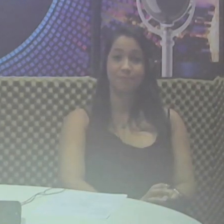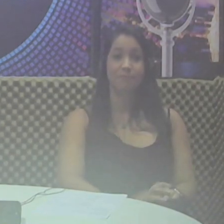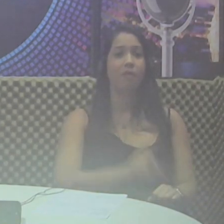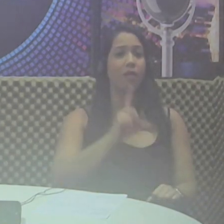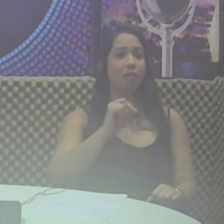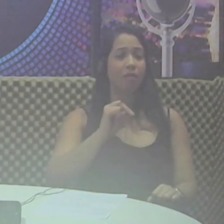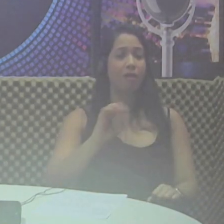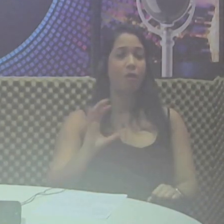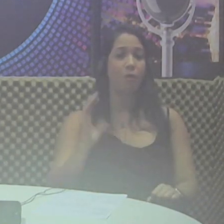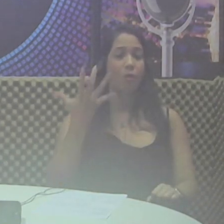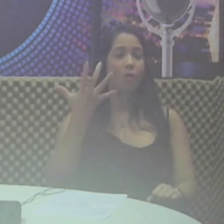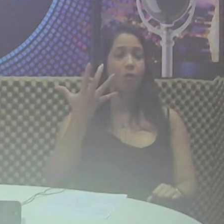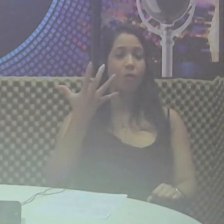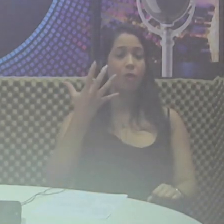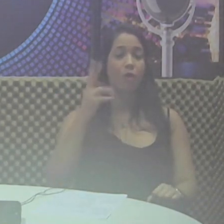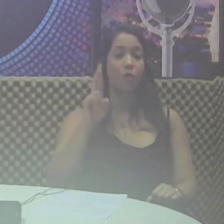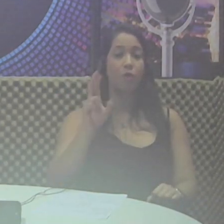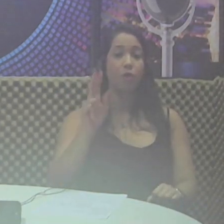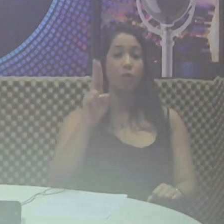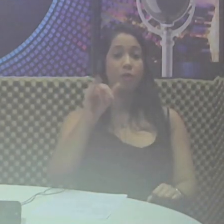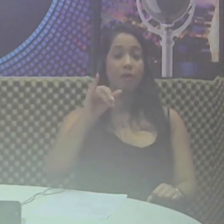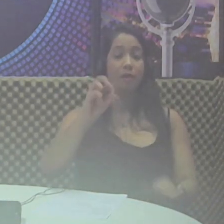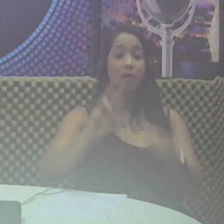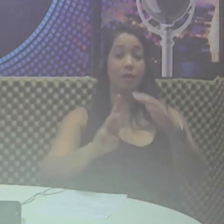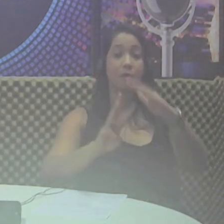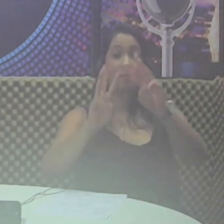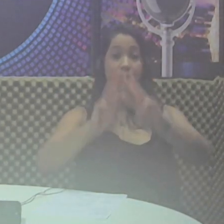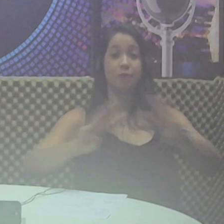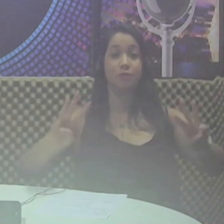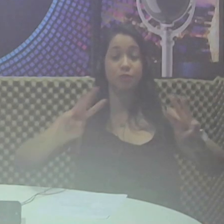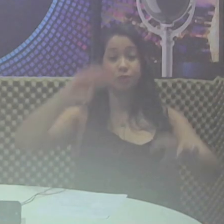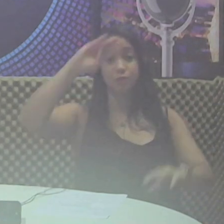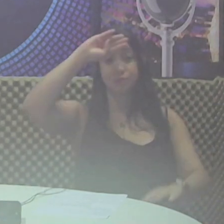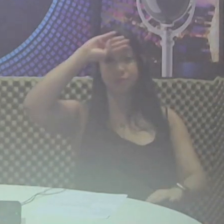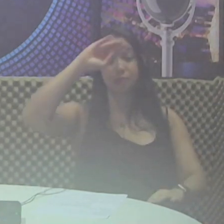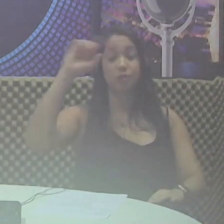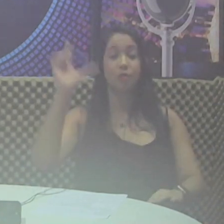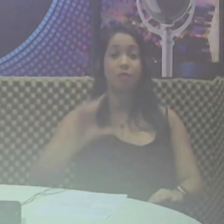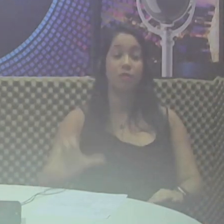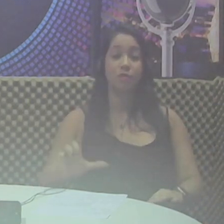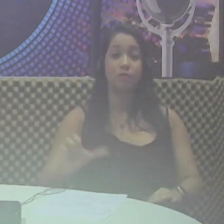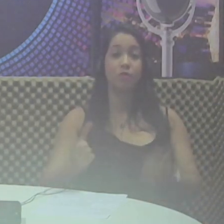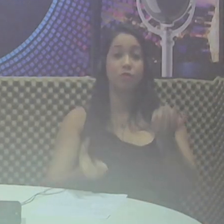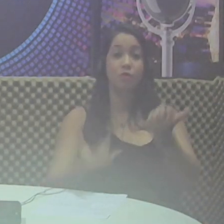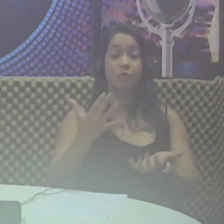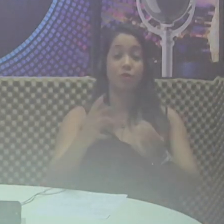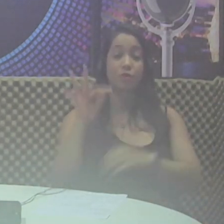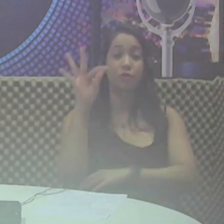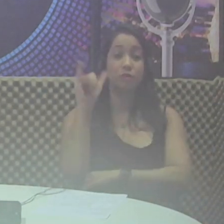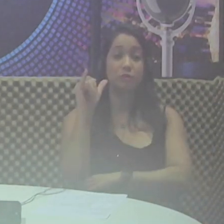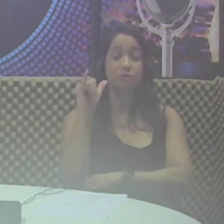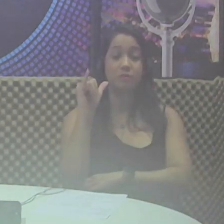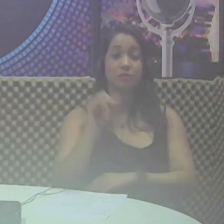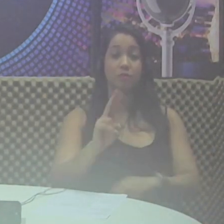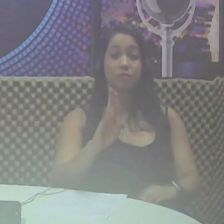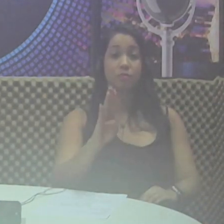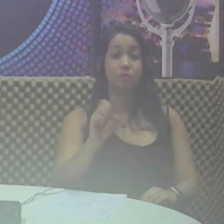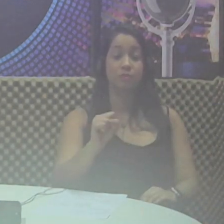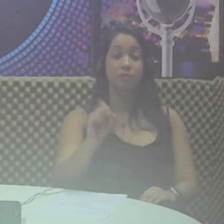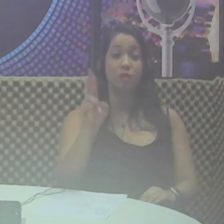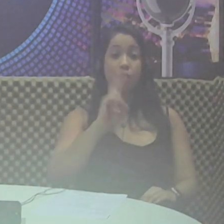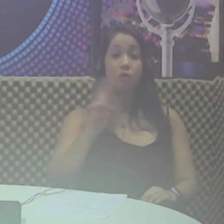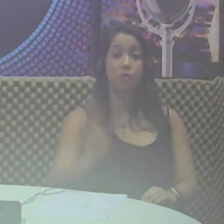nas UAIs Martins, Luizotti, Pampulha, Planalto e Tibere, UBS